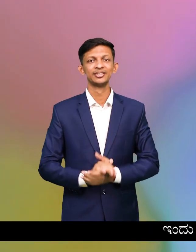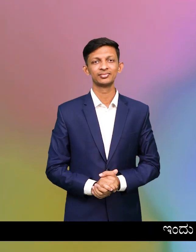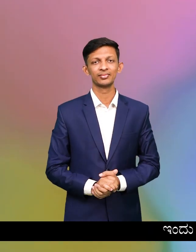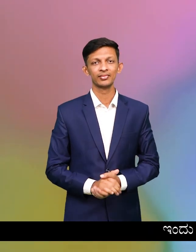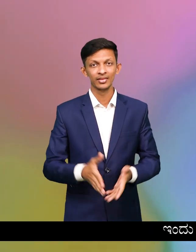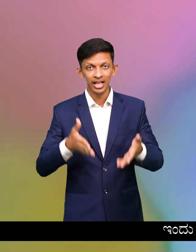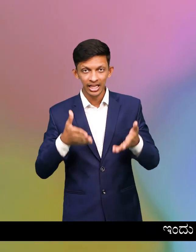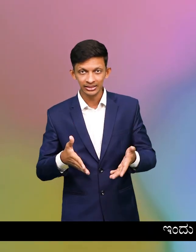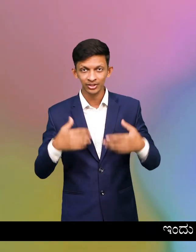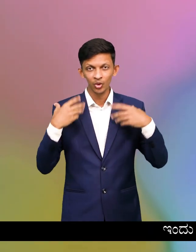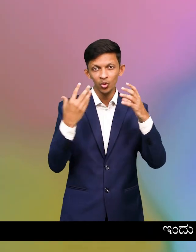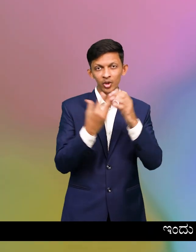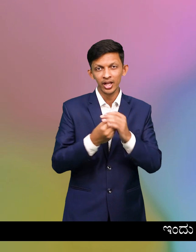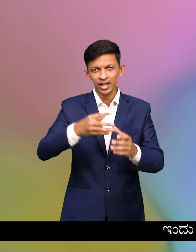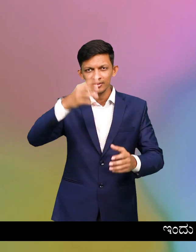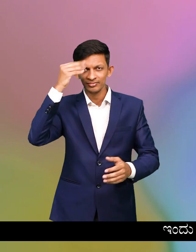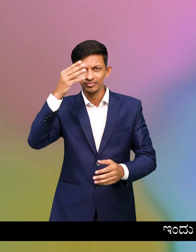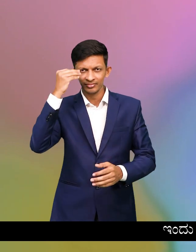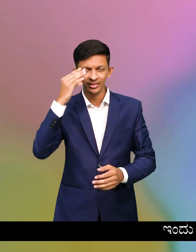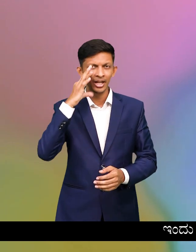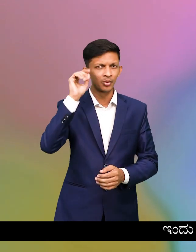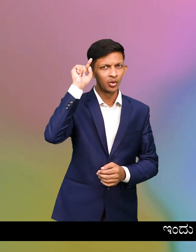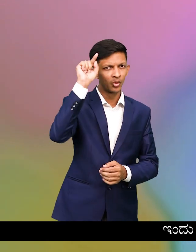ಇಂದು ನಾವು ಎಲಿಮೆಂಟ್ ಸಿಂಬಲ್ ಬಗ್ಗೆ ಕಲಿಯುತ್ತೇವೆ.